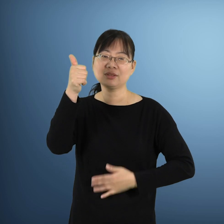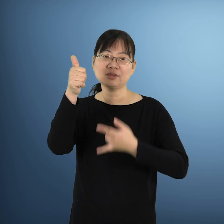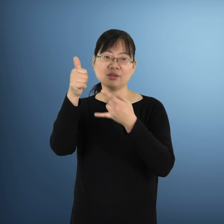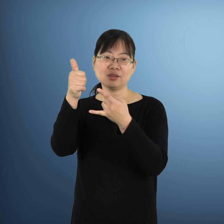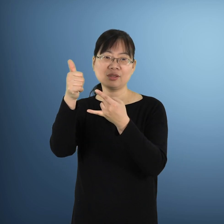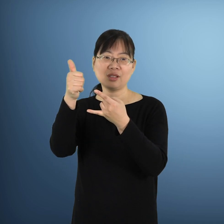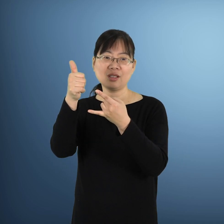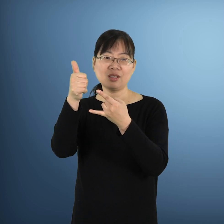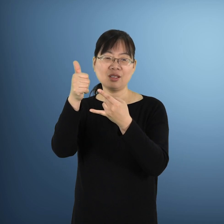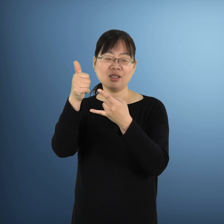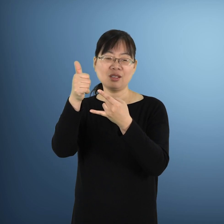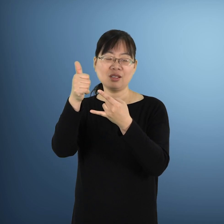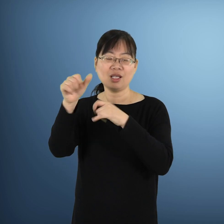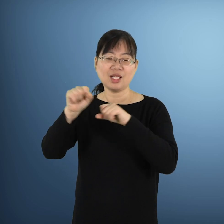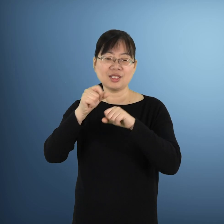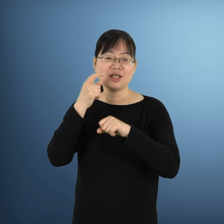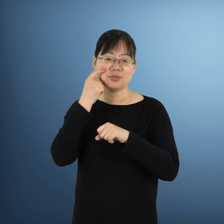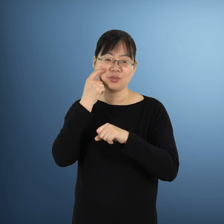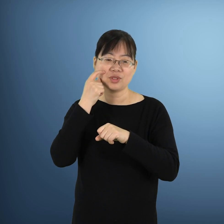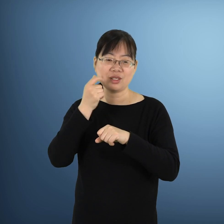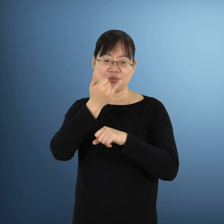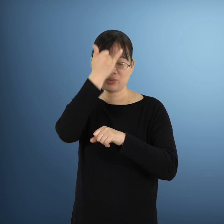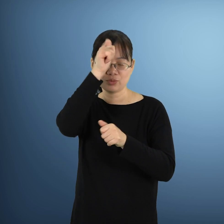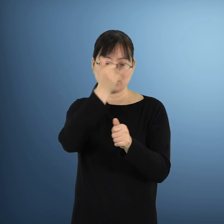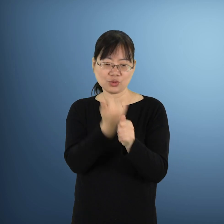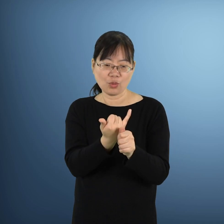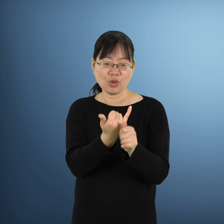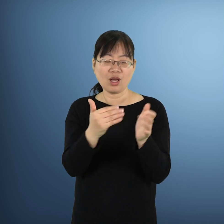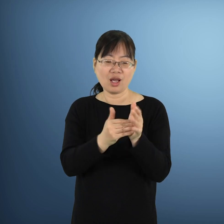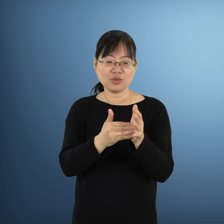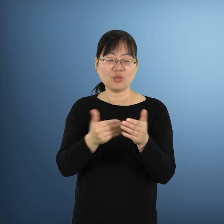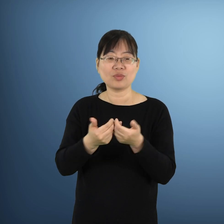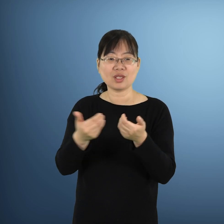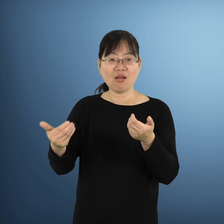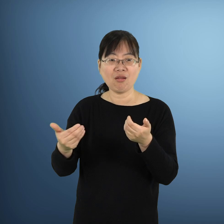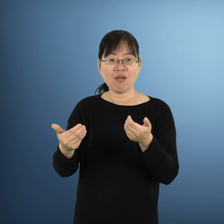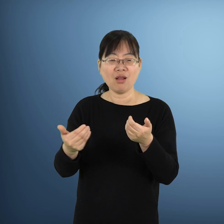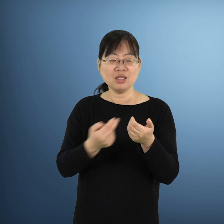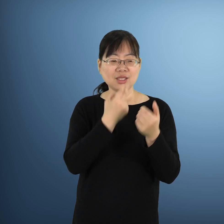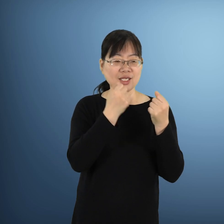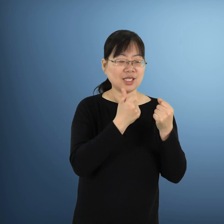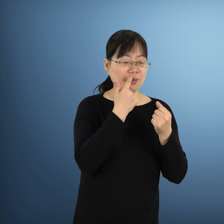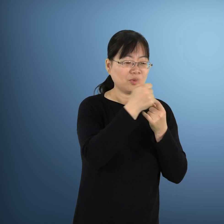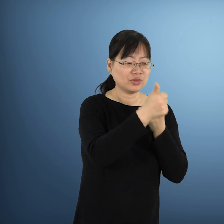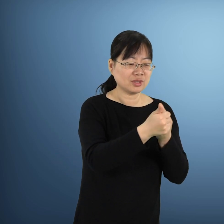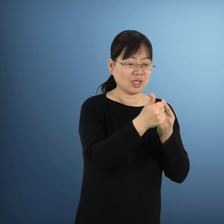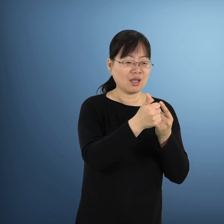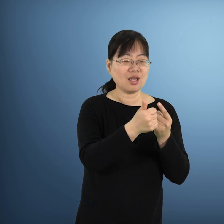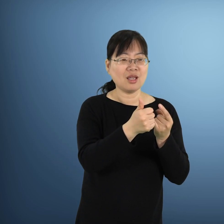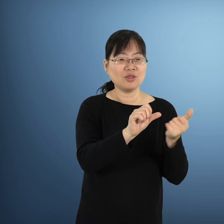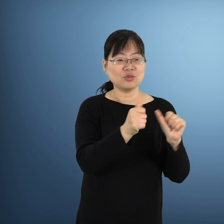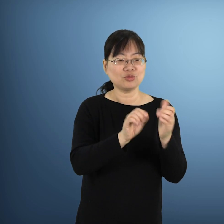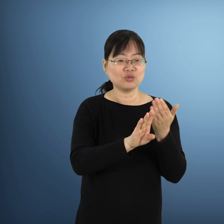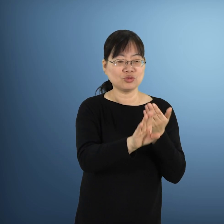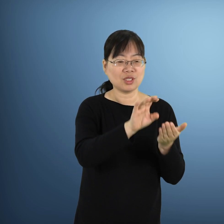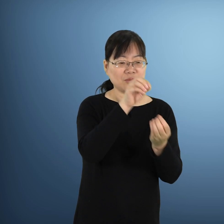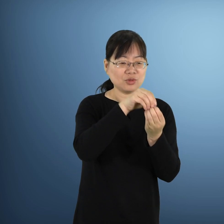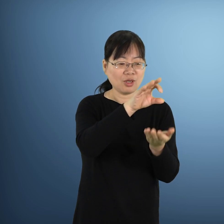아버지에게 저지를 수 없는 불효를 하고 떠났어요. 시퍼렇게 살아있는 아버지에게 유산을 요구했다는